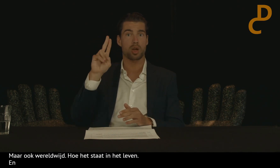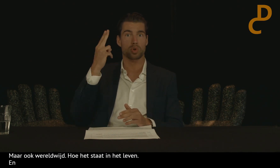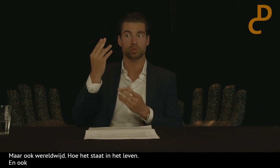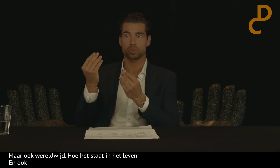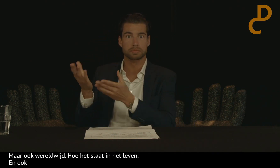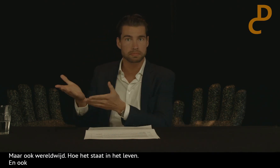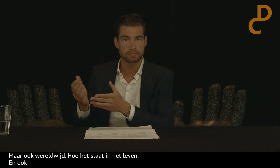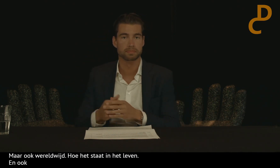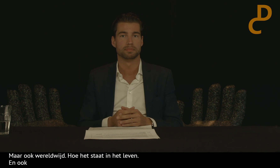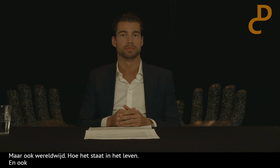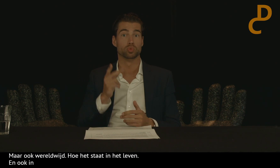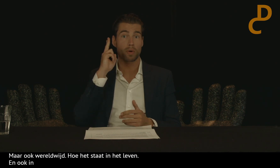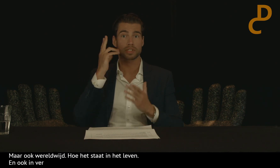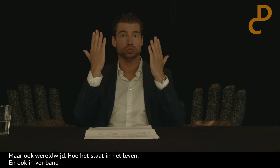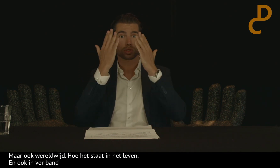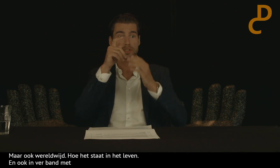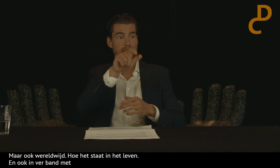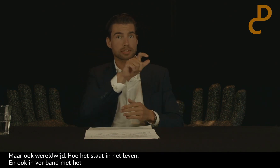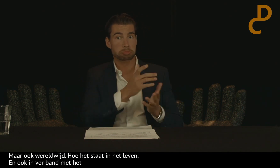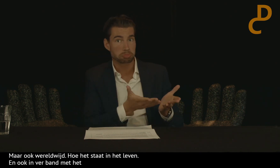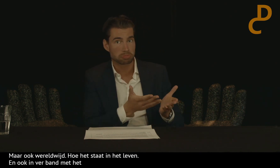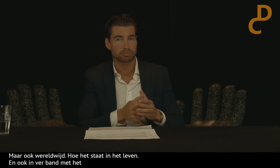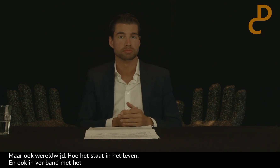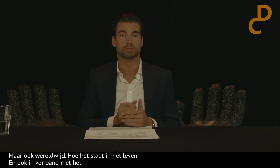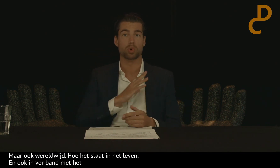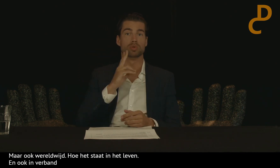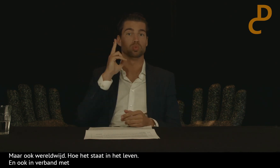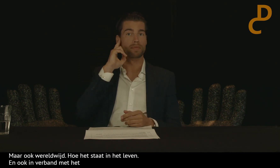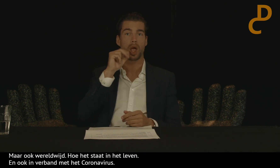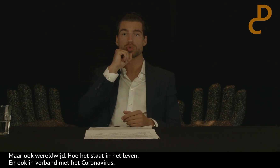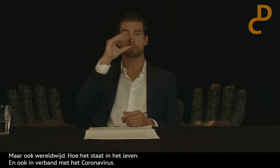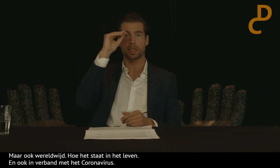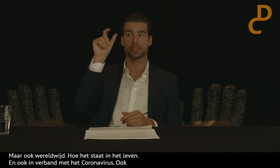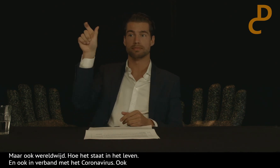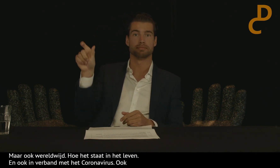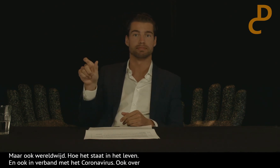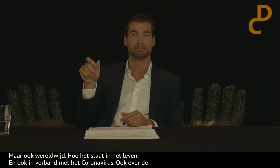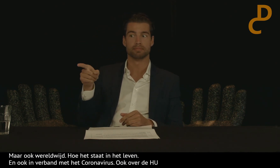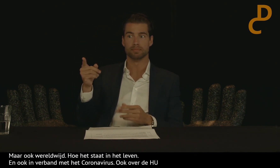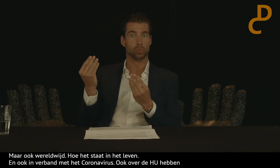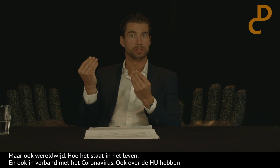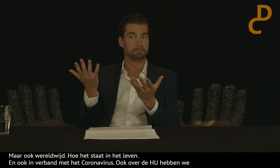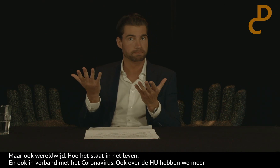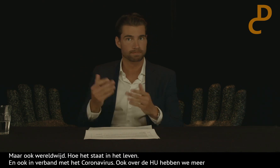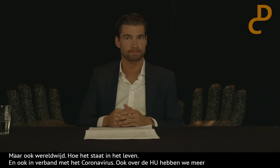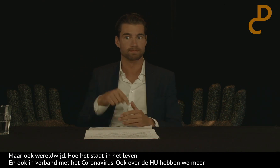coronavirus. Ook de HU hebben we nu wat meer informatie over. Dove studenten, hoe zij ermee omgaan. Oudere